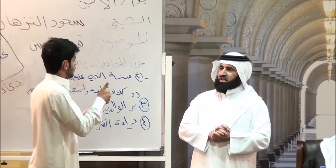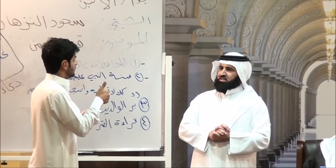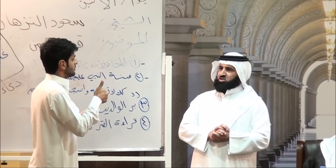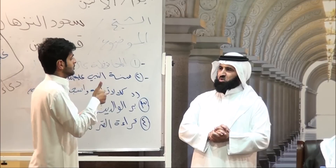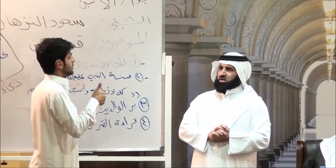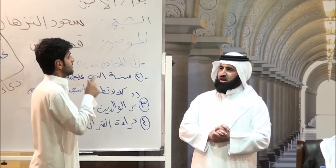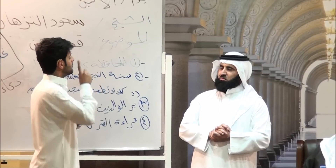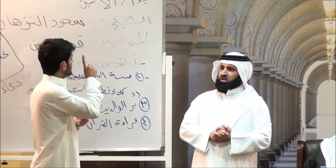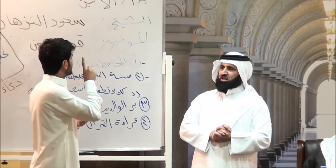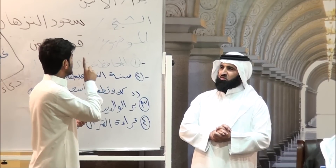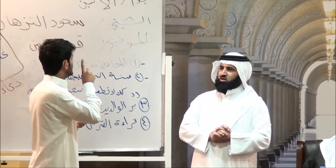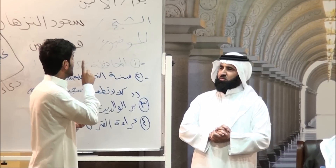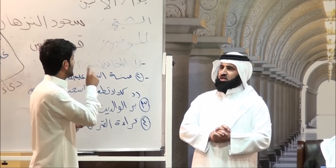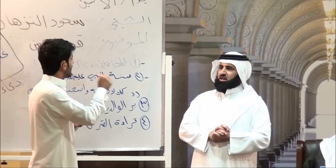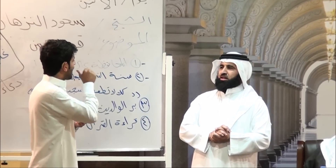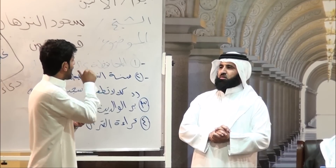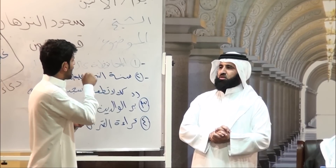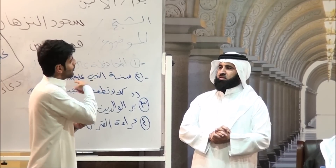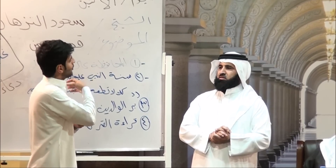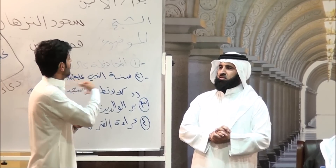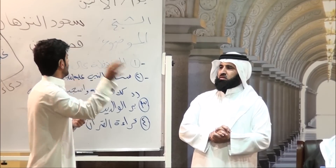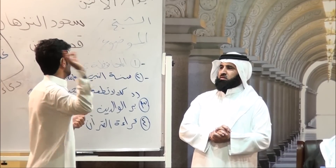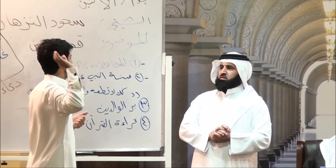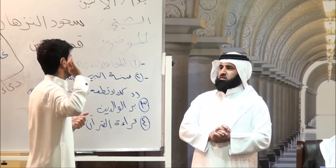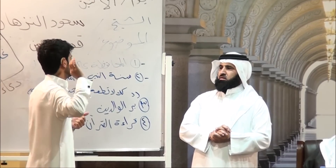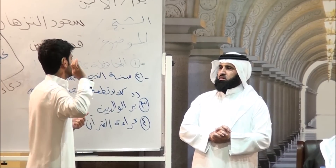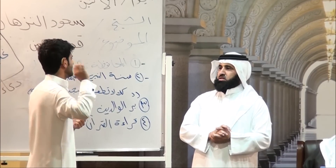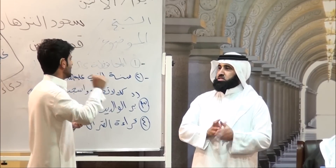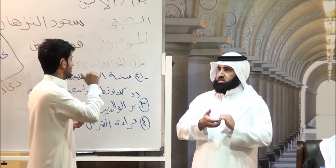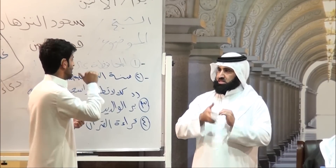إيه. كان صلاته شوية ما في الخير بدع منكم.